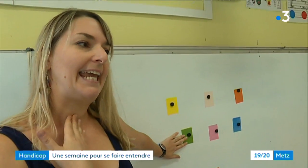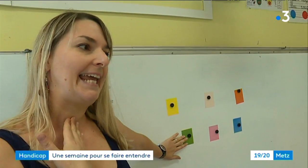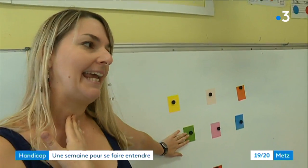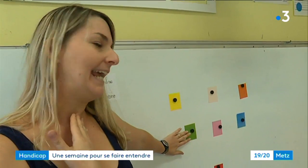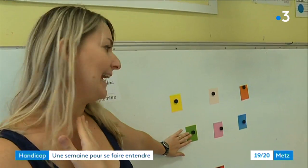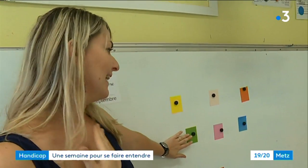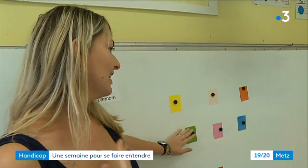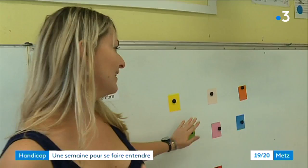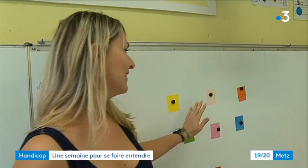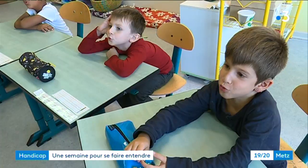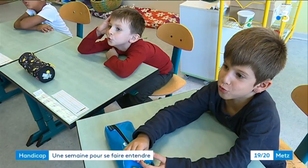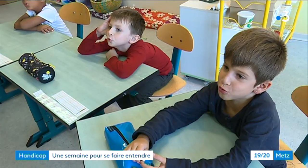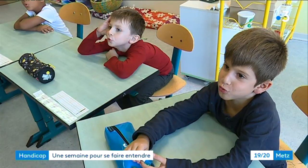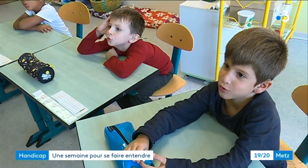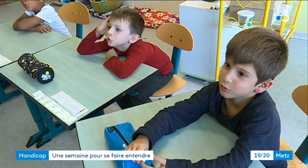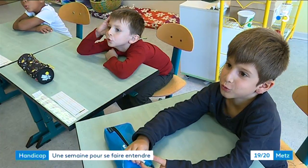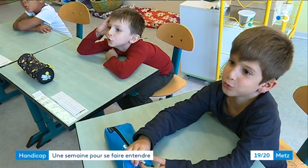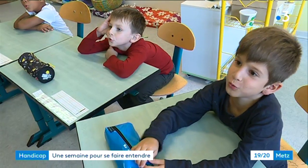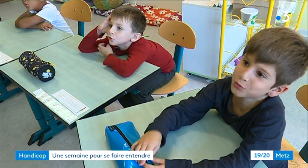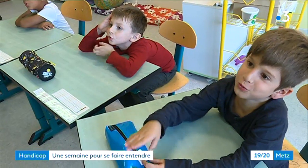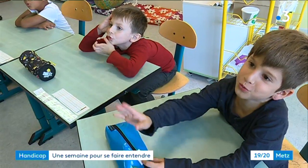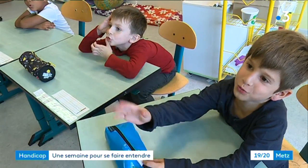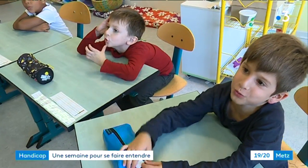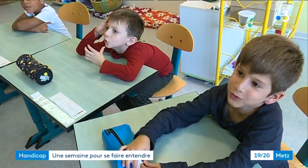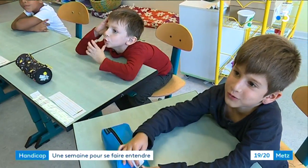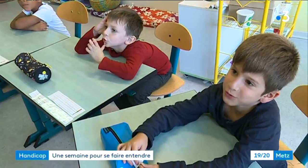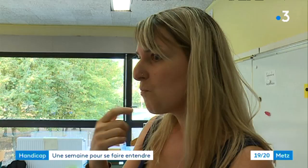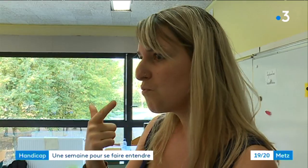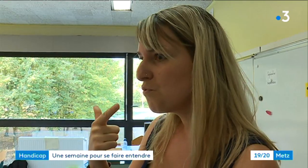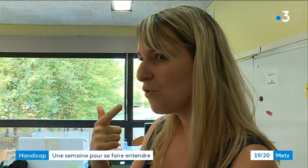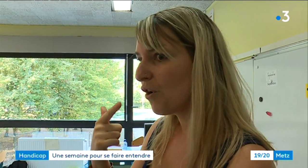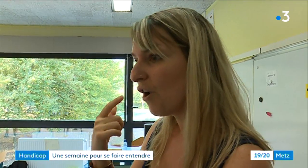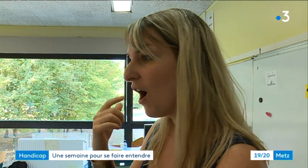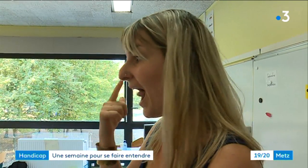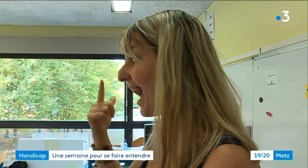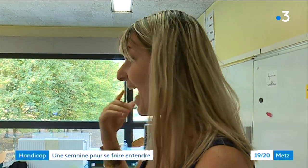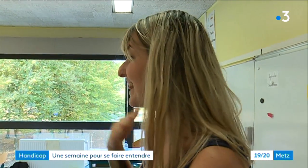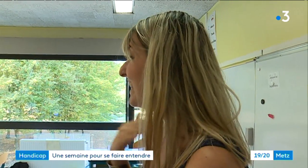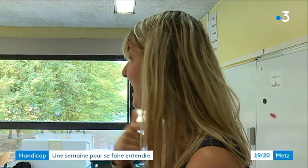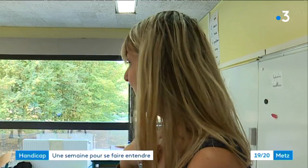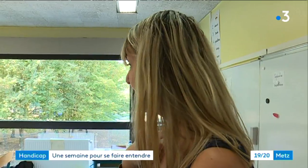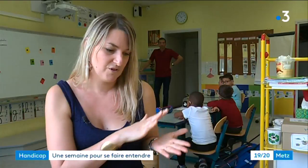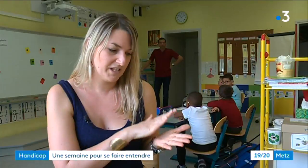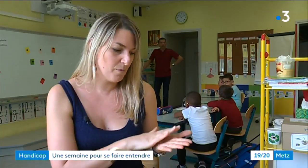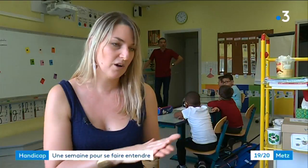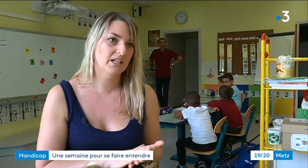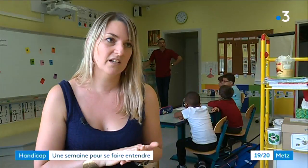signes, ainsi que le langage parlé complété ou LPC. Comme Elodie, avec sa classe de CP. Je vais d'abord lire